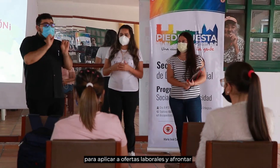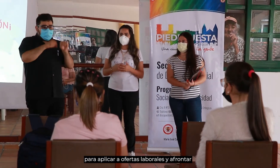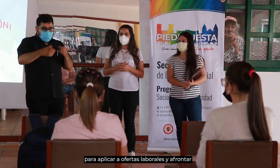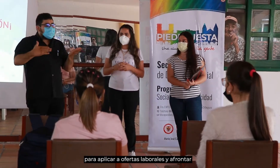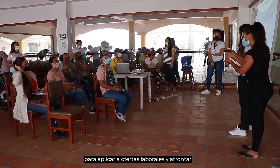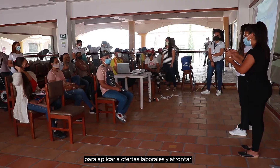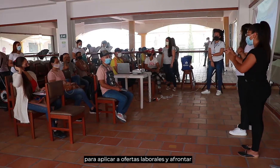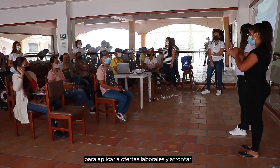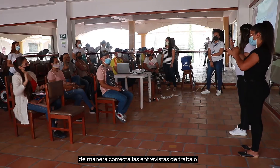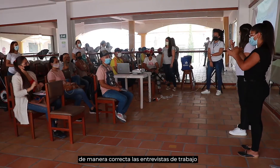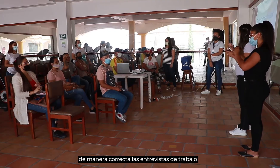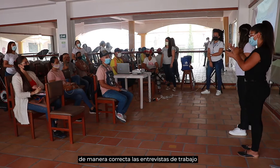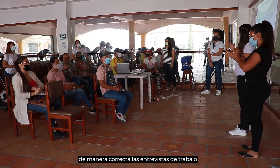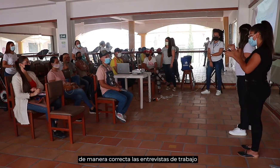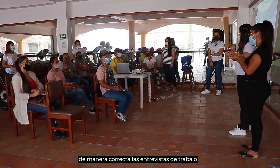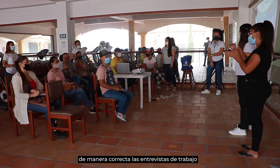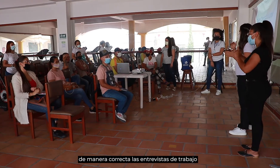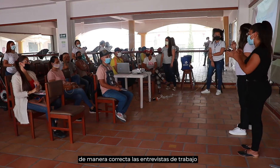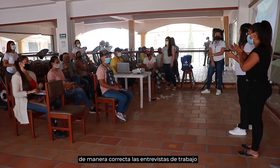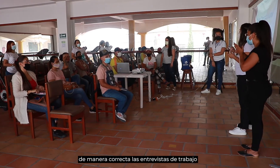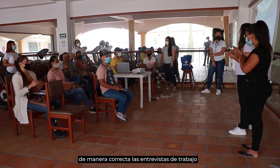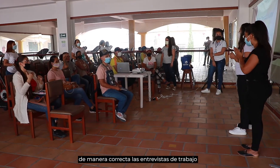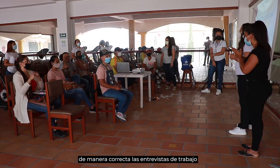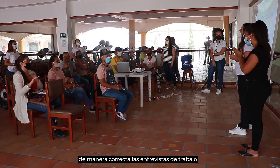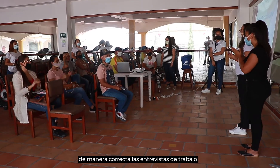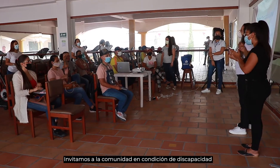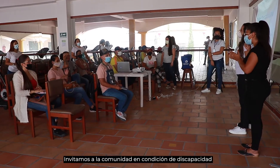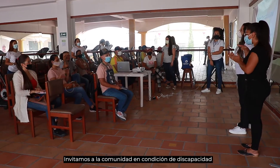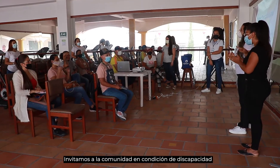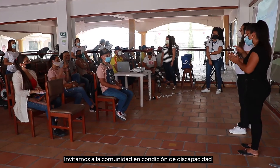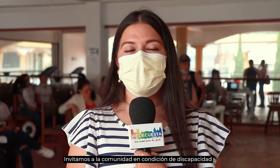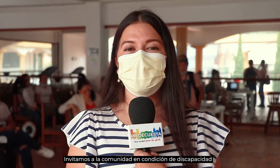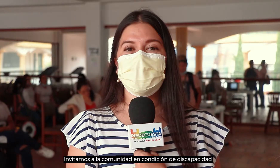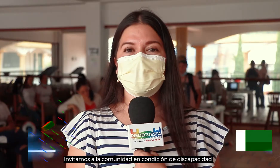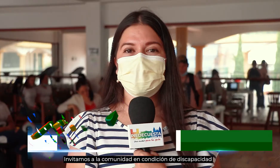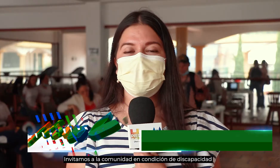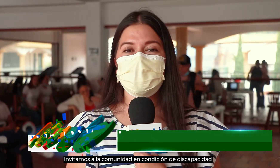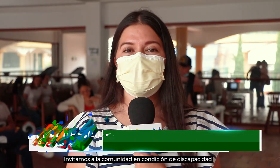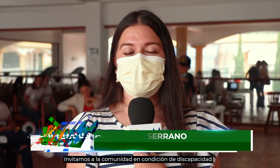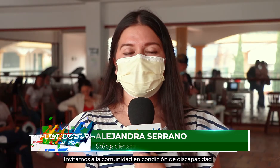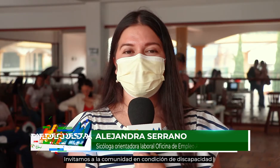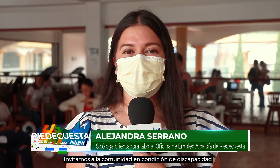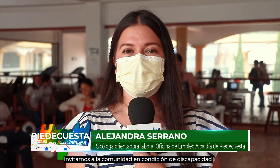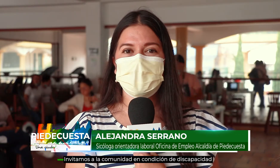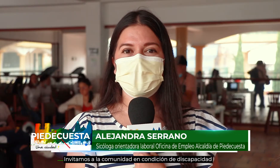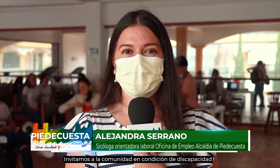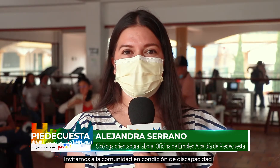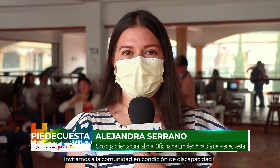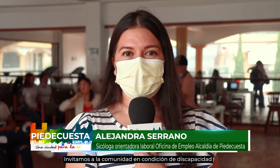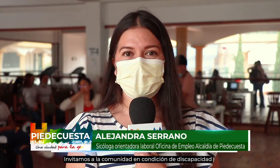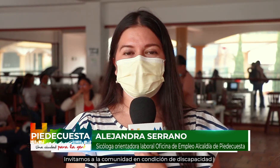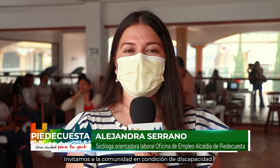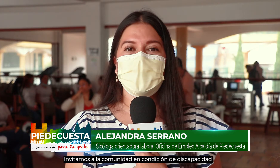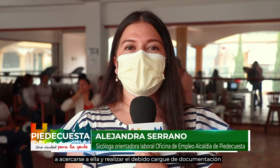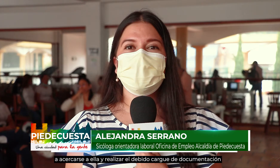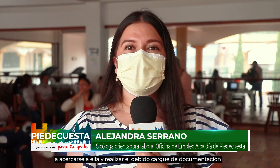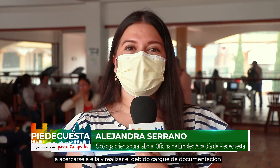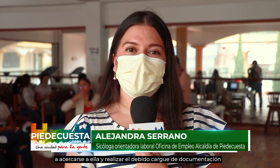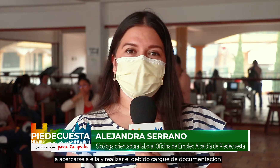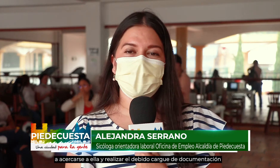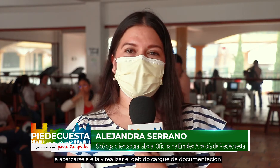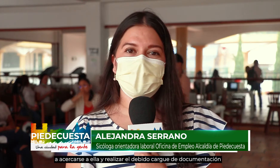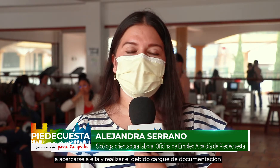ofertas laborales y a afrontar de manera correcta las entrevistas de trabajo. Invitamos a la comunidad en condición de discapacidad